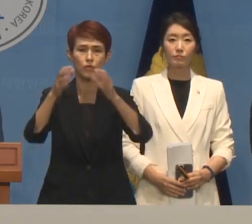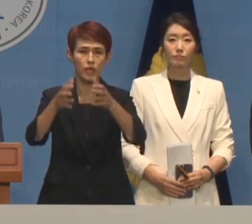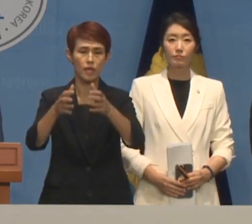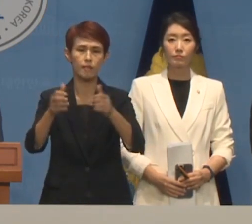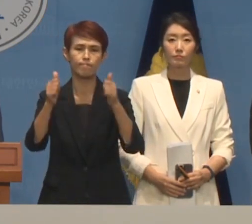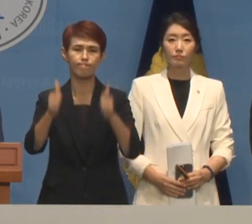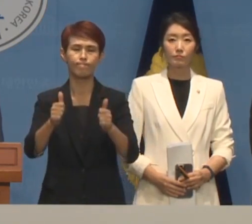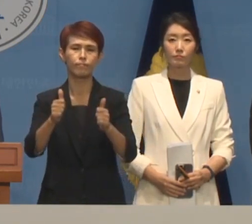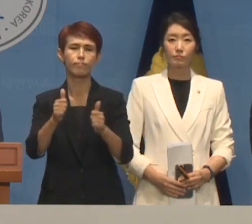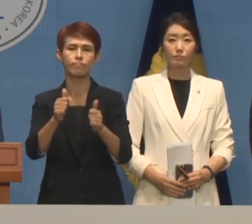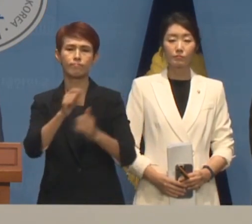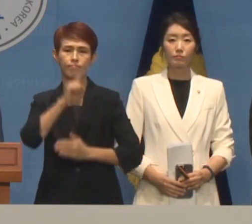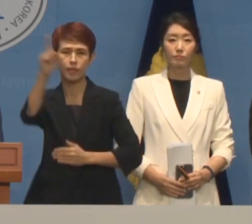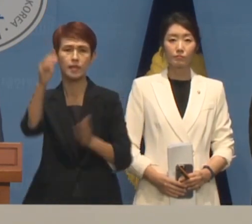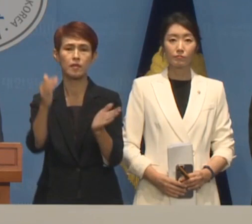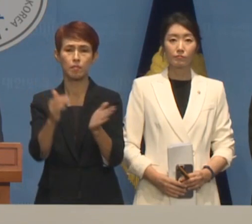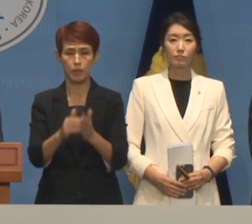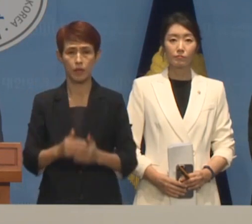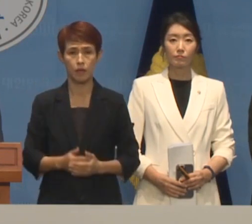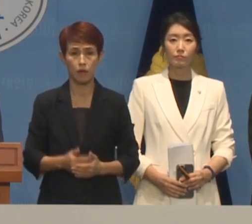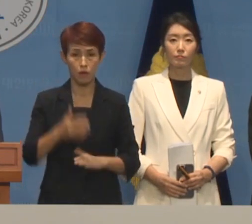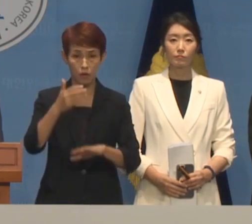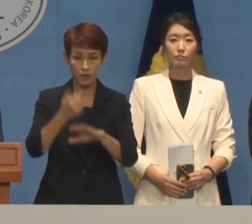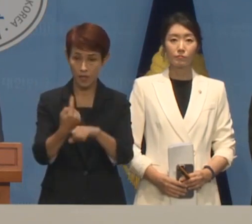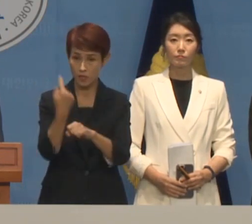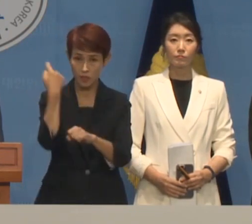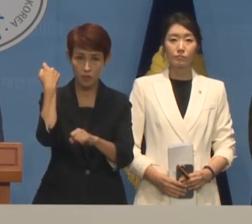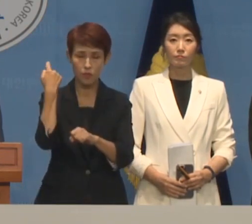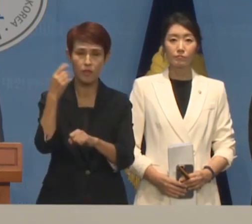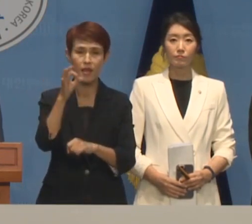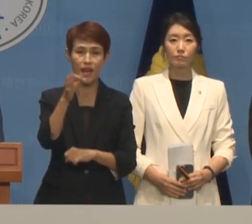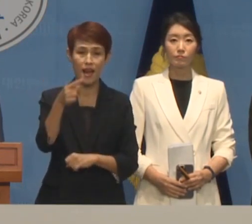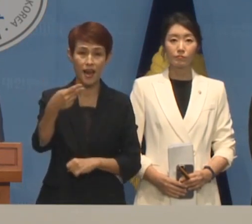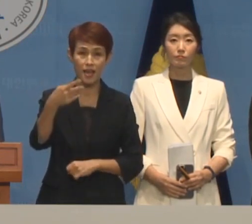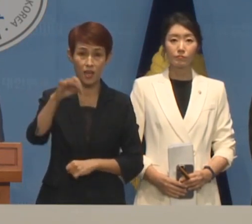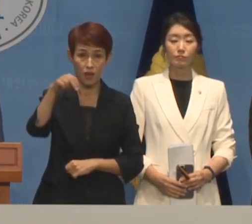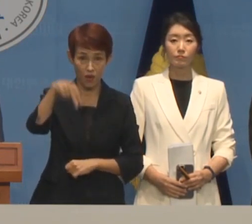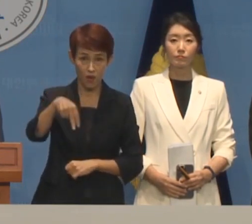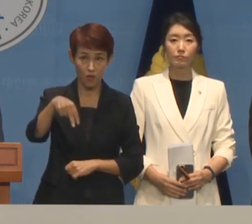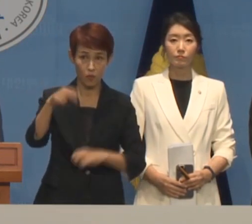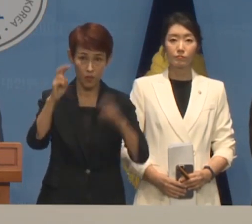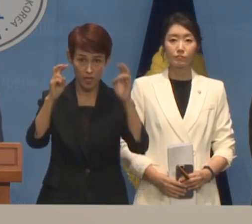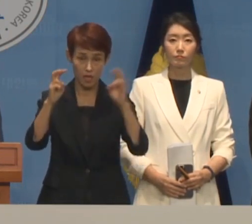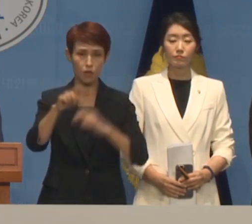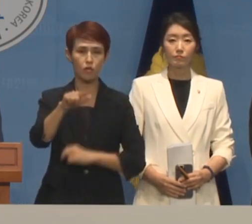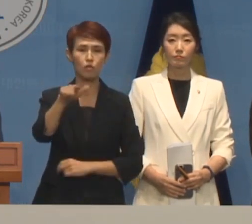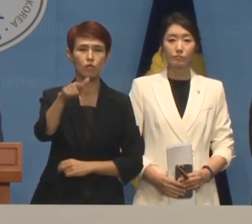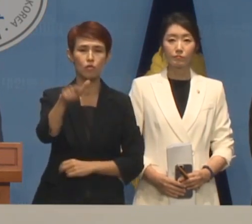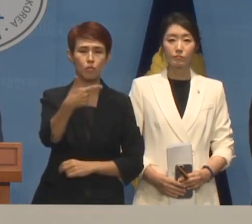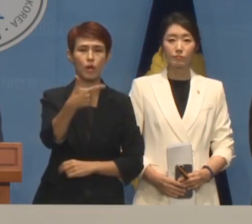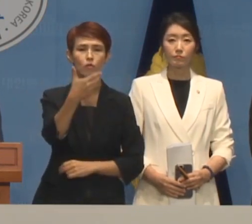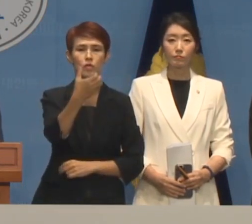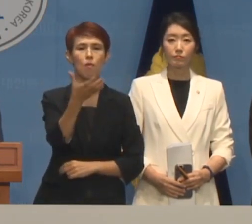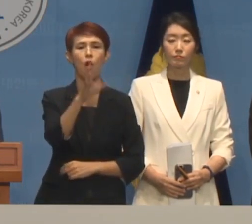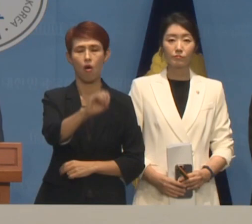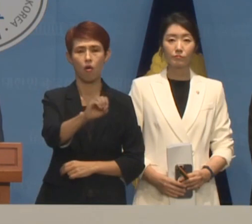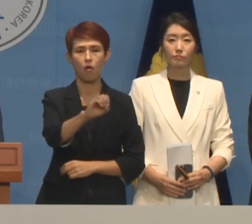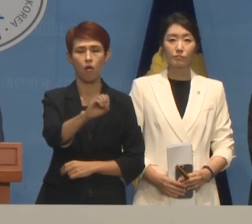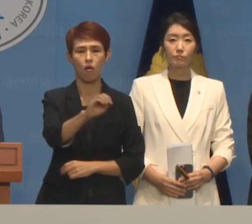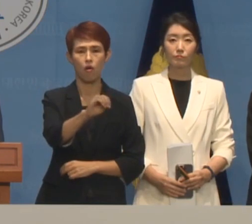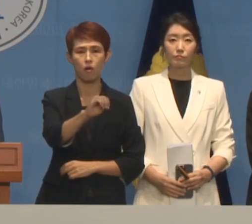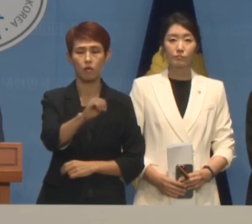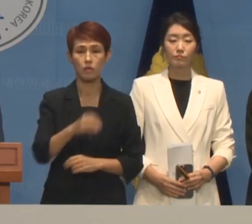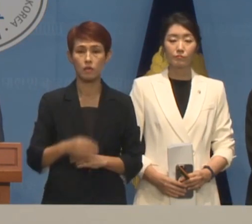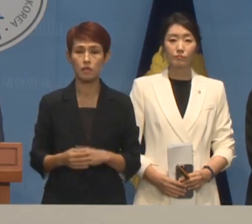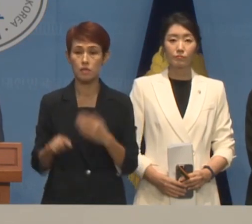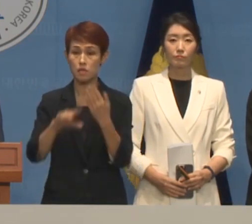중재 소송을 제기하였고 결국 작년 6월 엘리엇에게 약 690억 원, 올해 4월